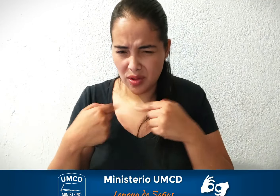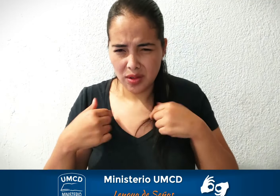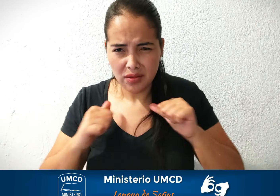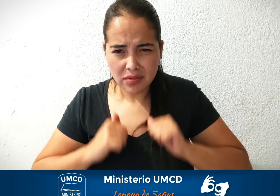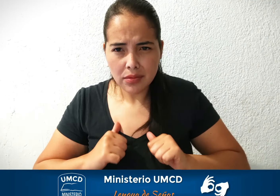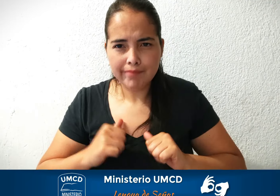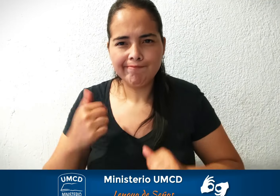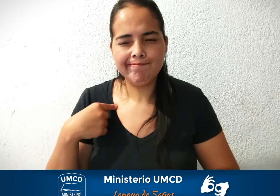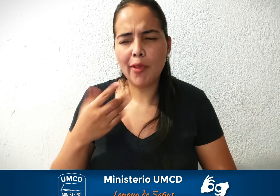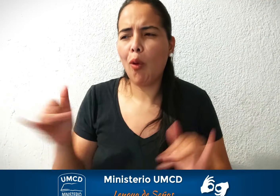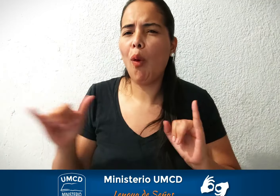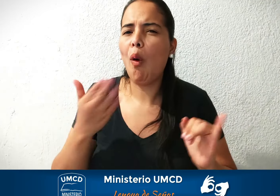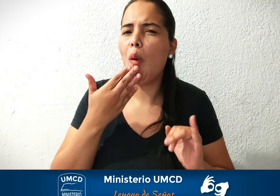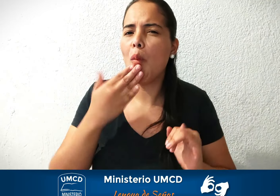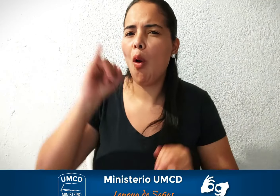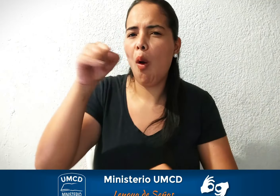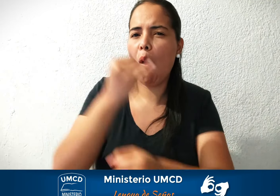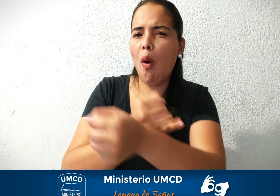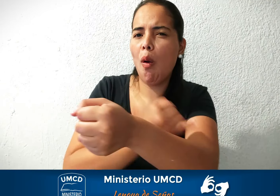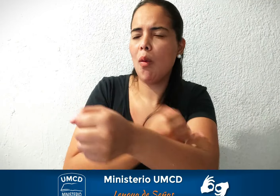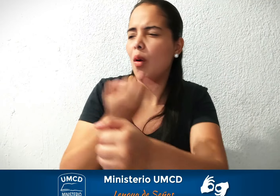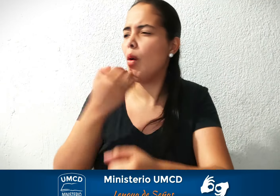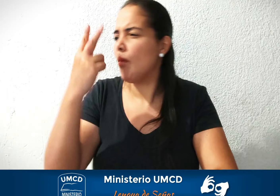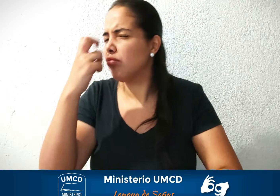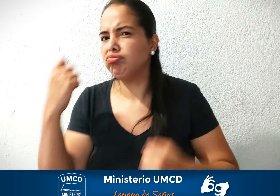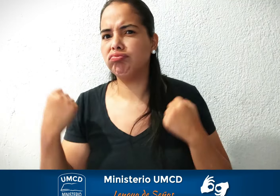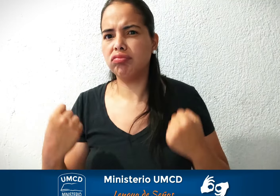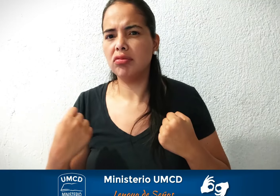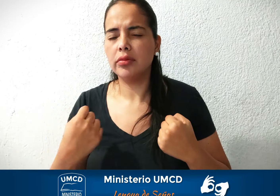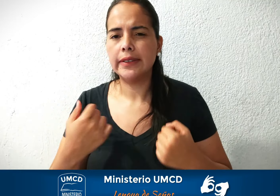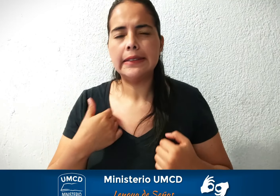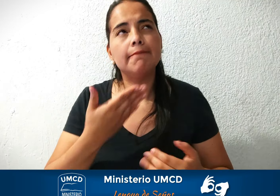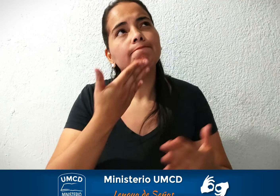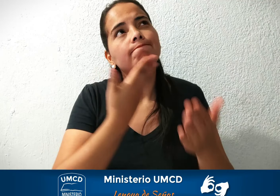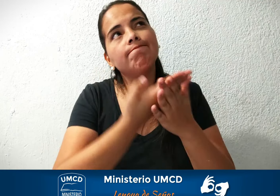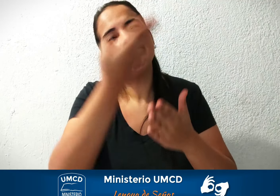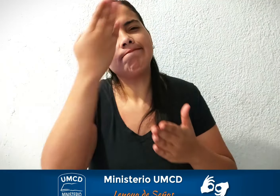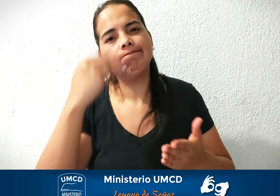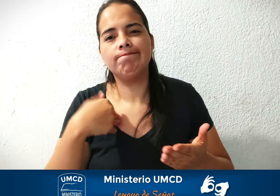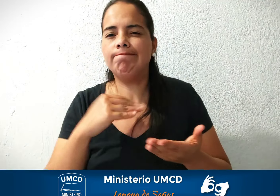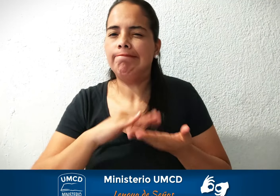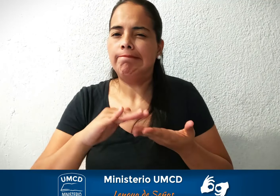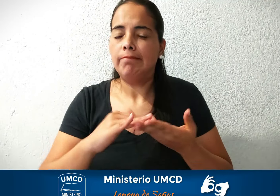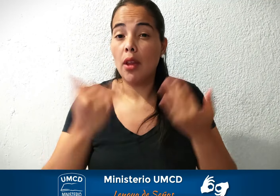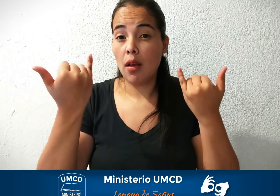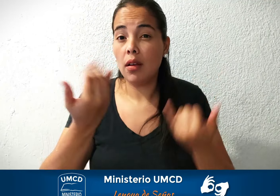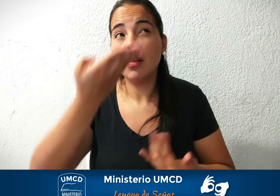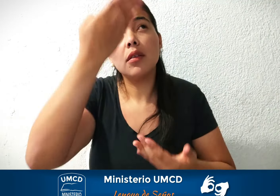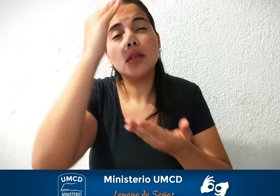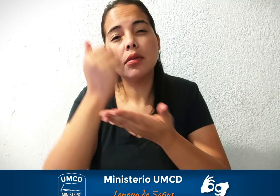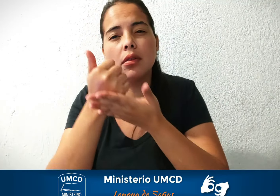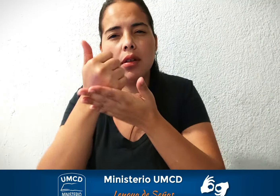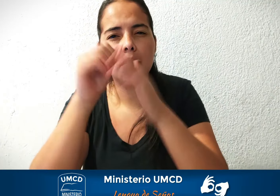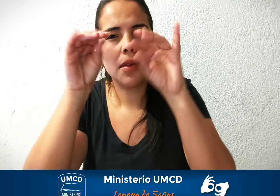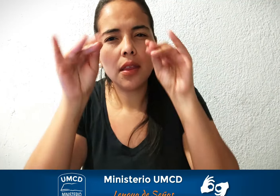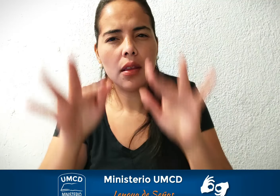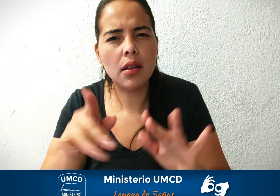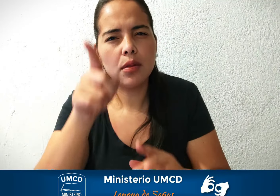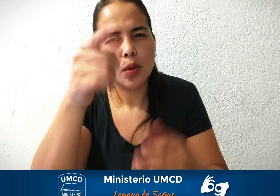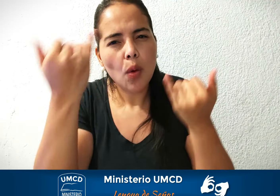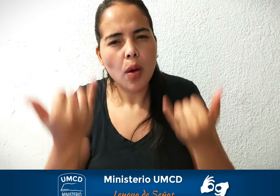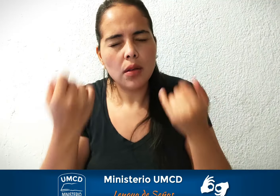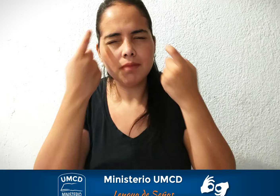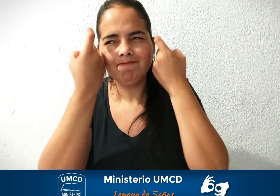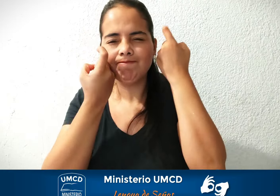y el sufrimiento pueden ser para la gloria de Dios. Que el Señor nos ayude en todo